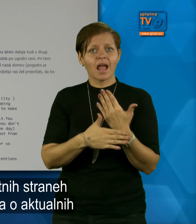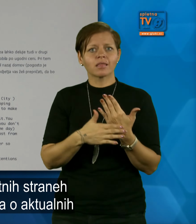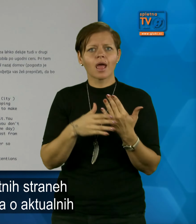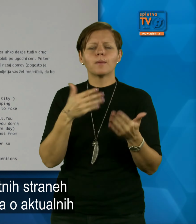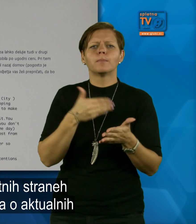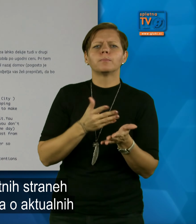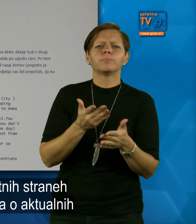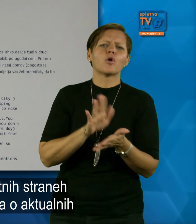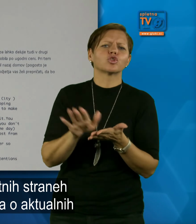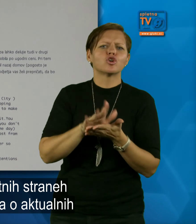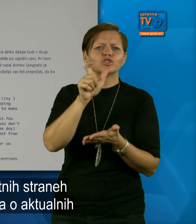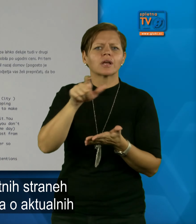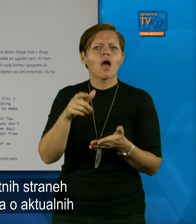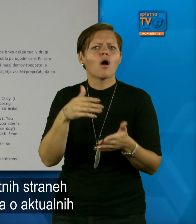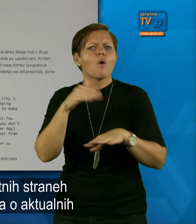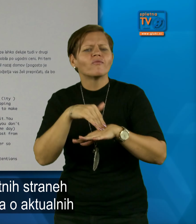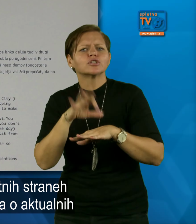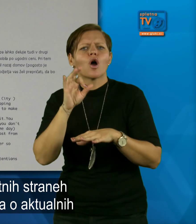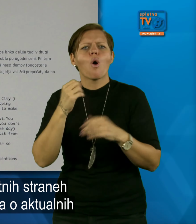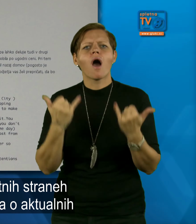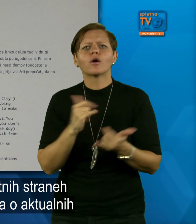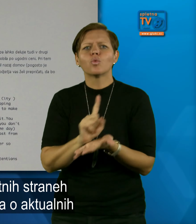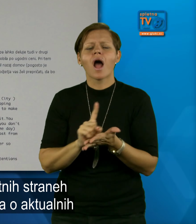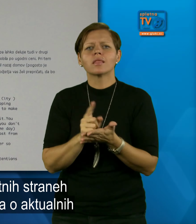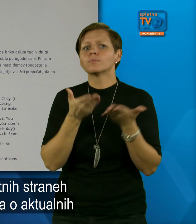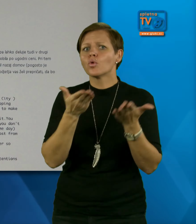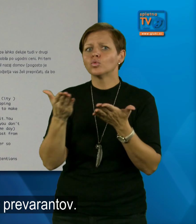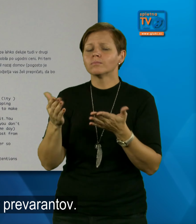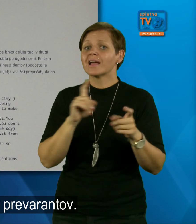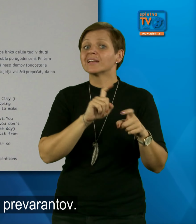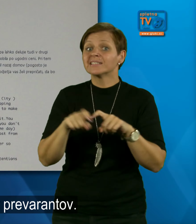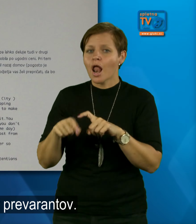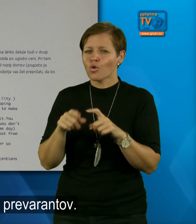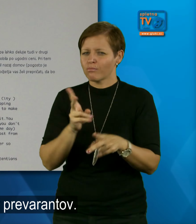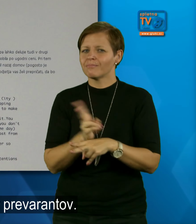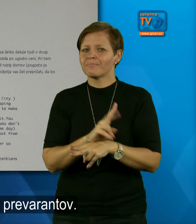spletnih straneh potrošnike obvešča tudi o aktualnih ponudbah izdelkov prevarantov.